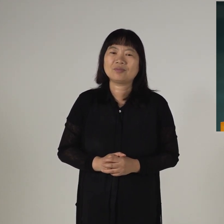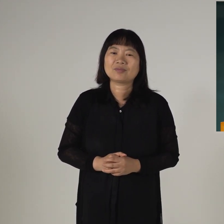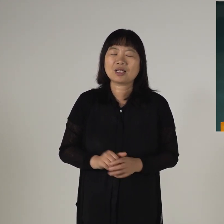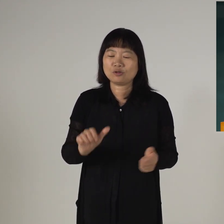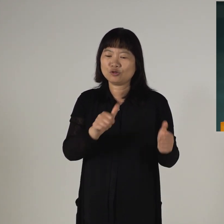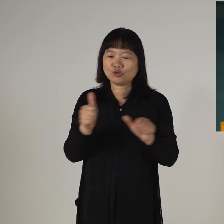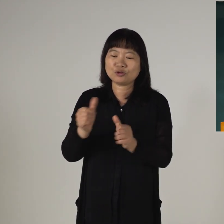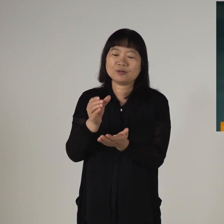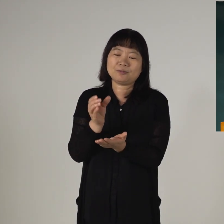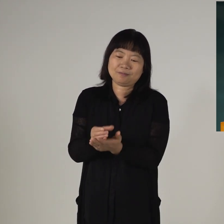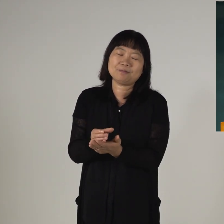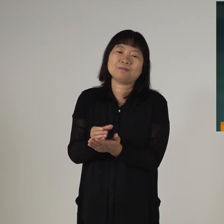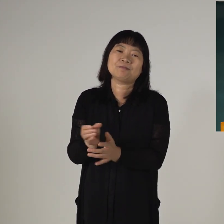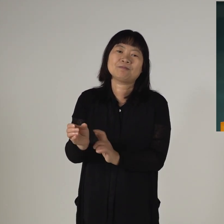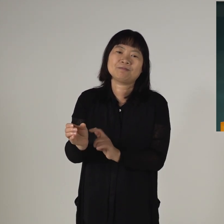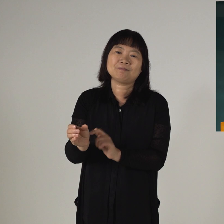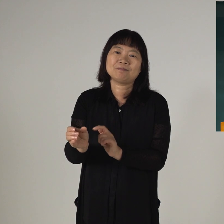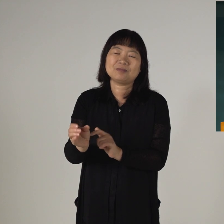죽음의 잔이에요.